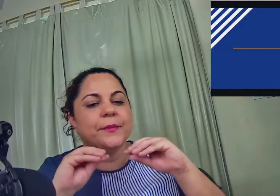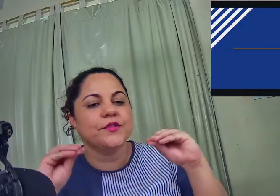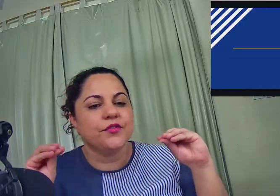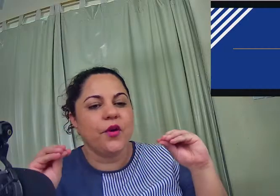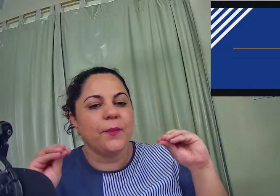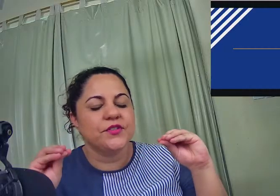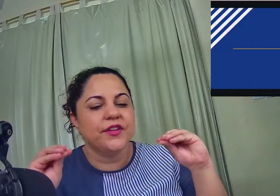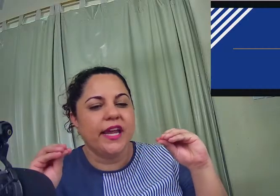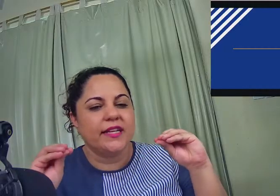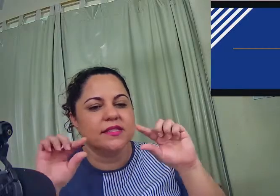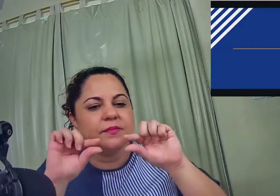de formas diferentes.